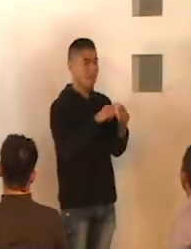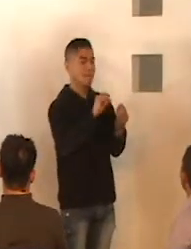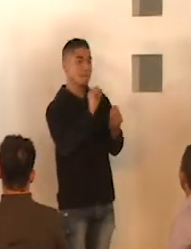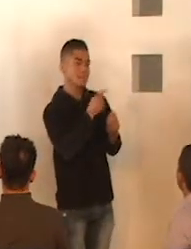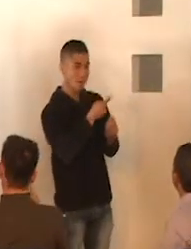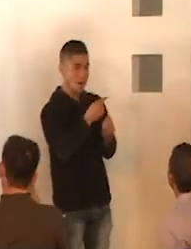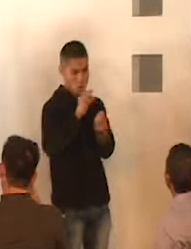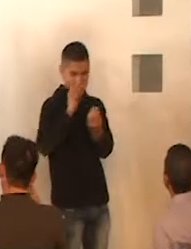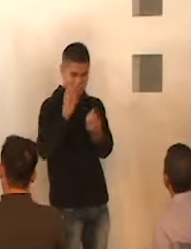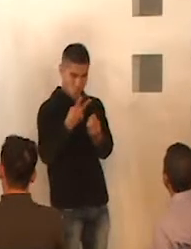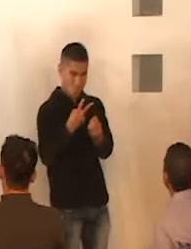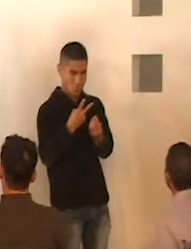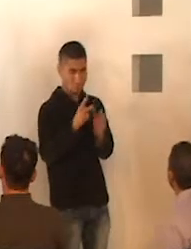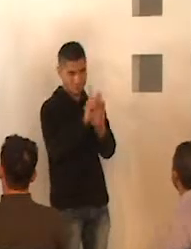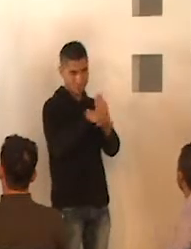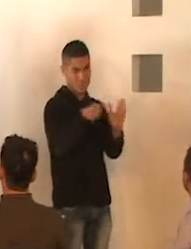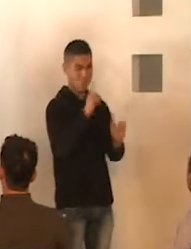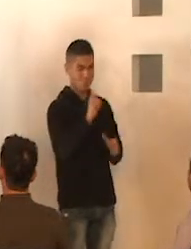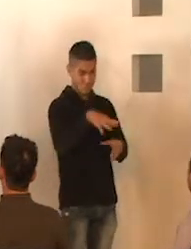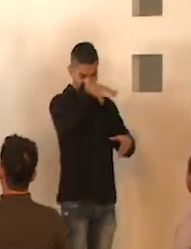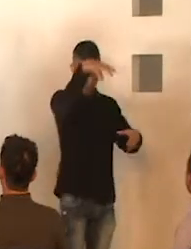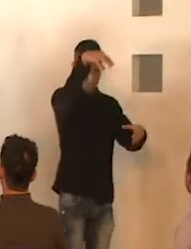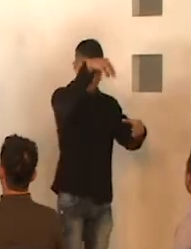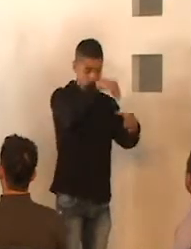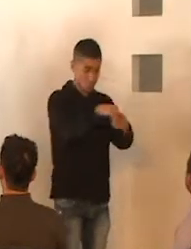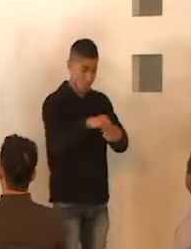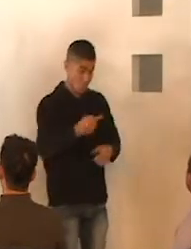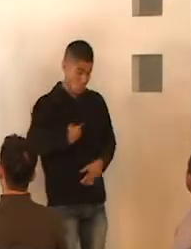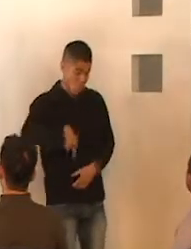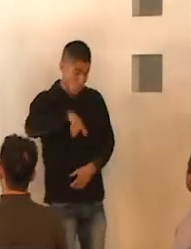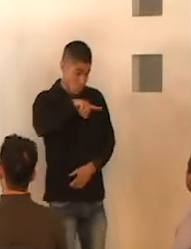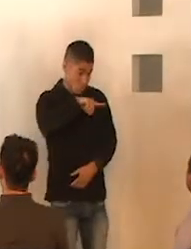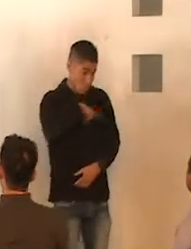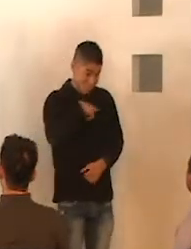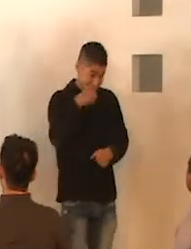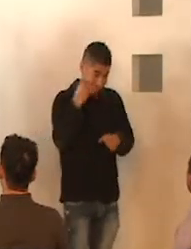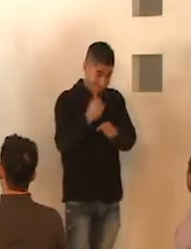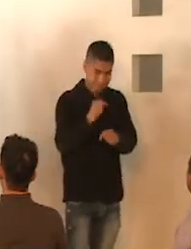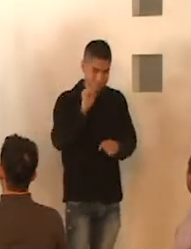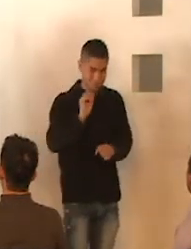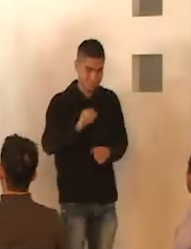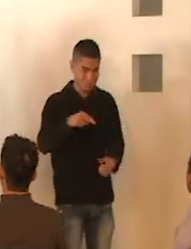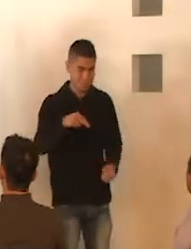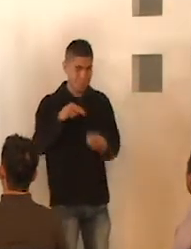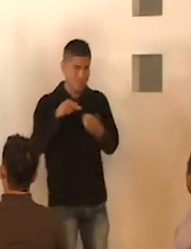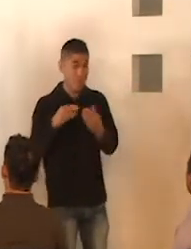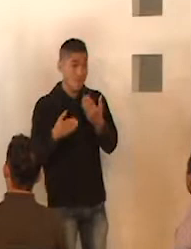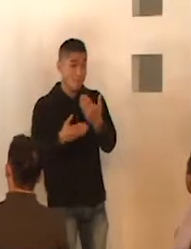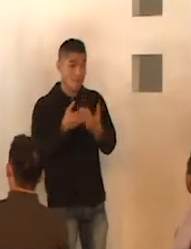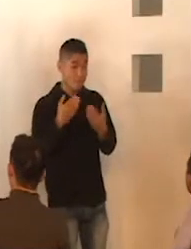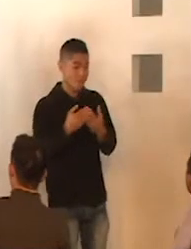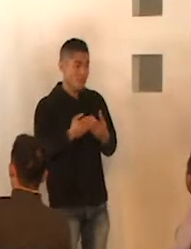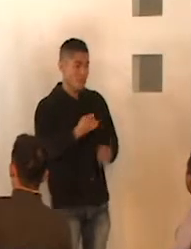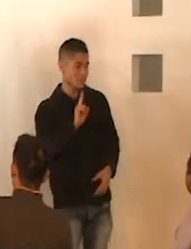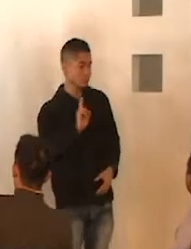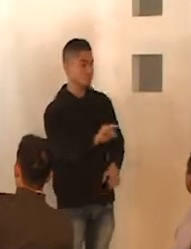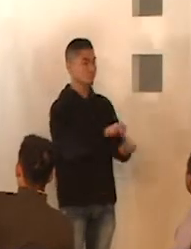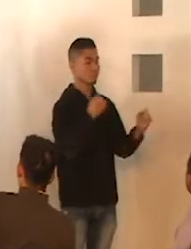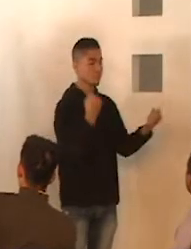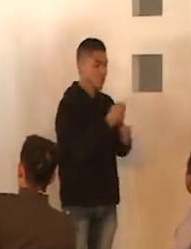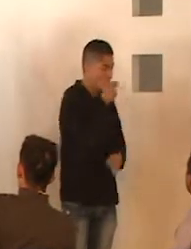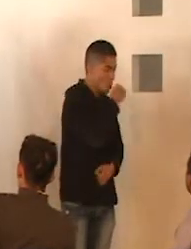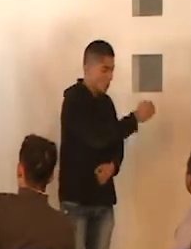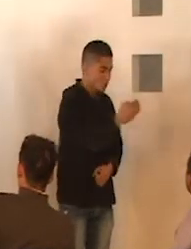pues para quienes trabajamos en el sector educativo pues no es fácil enfrentarnos a un grupo de niños con diferentes ritmos